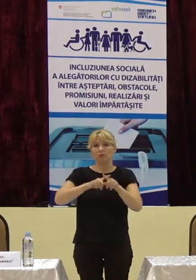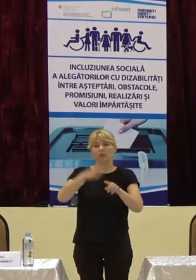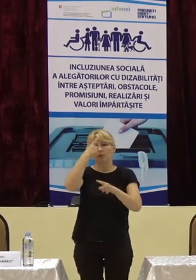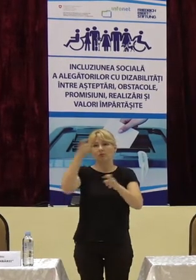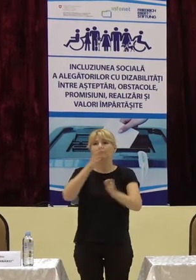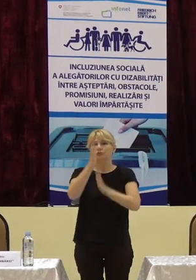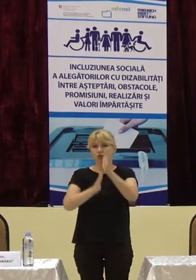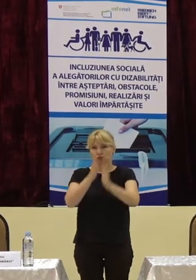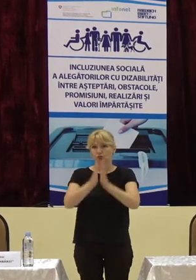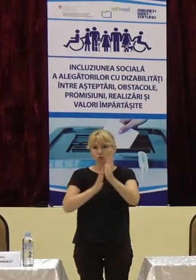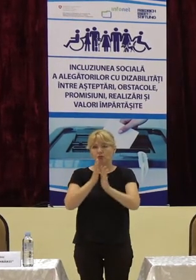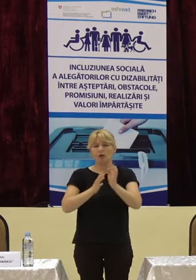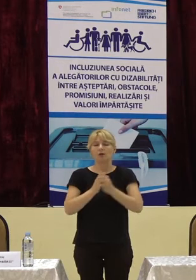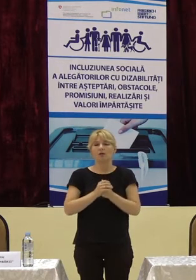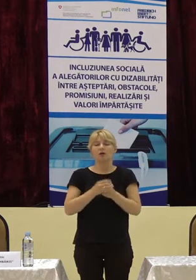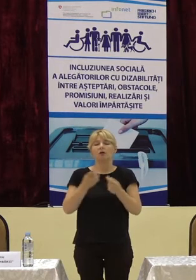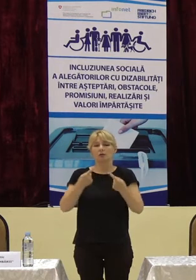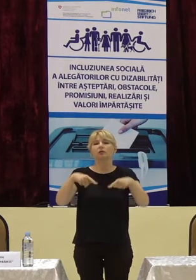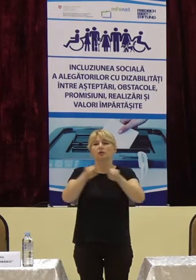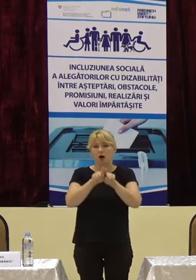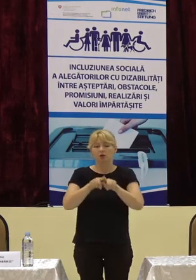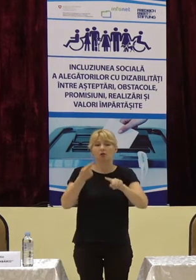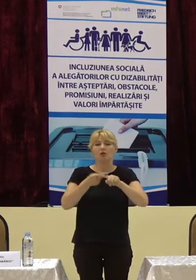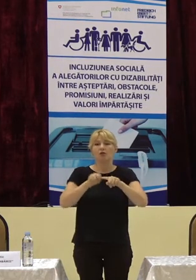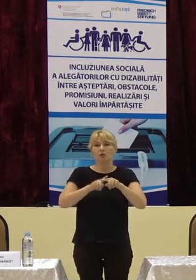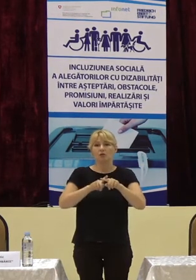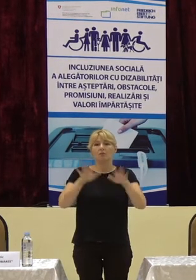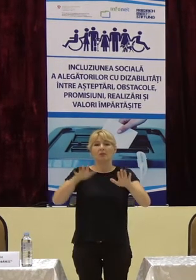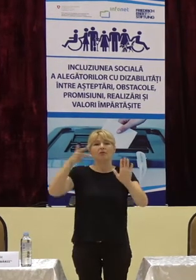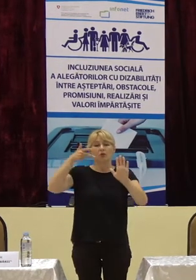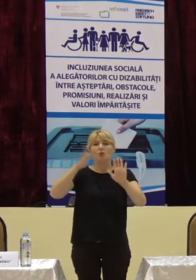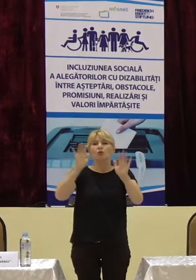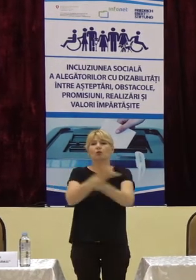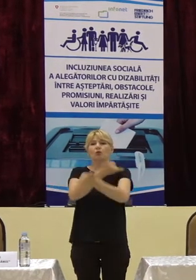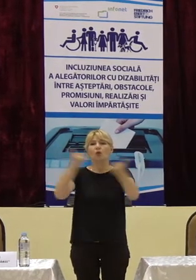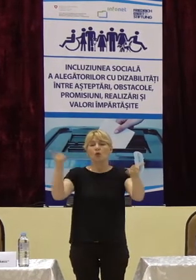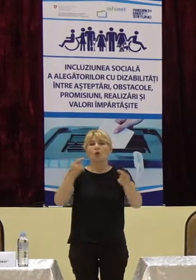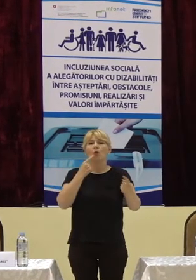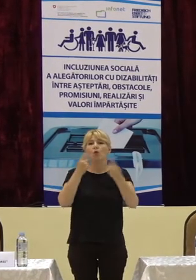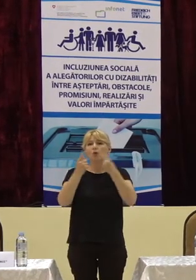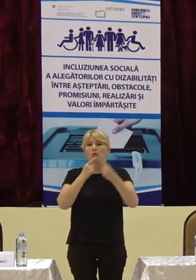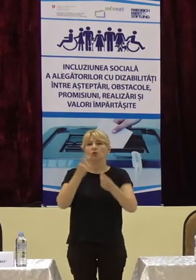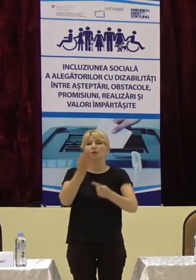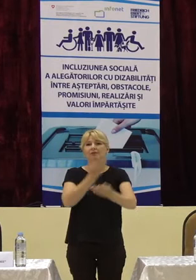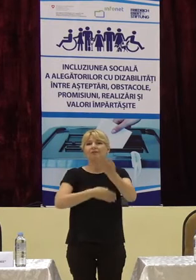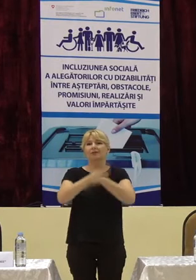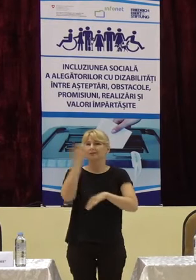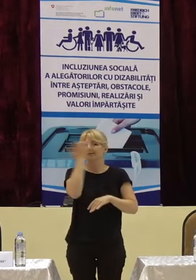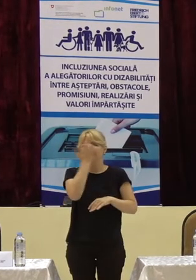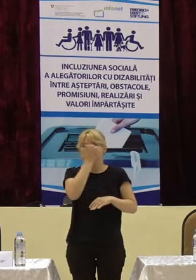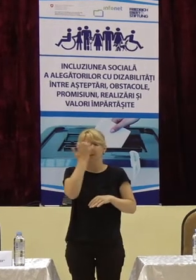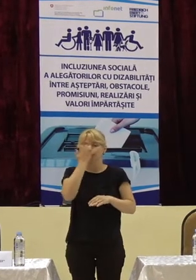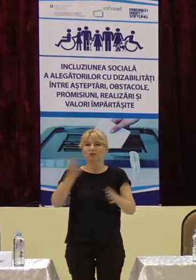limbaj mimico-gestual. De asemenea, translarea are loc și pe canalul Comunității Persoanelor cu